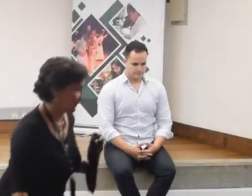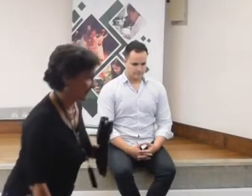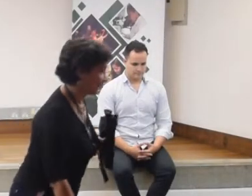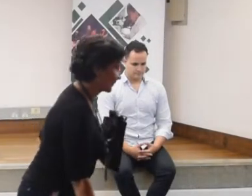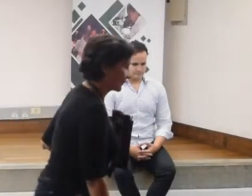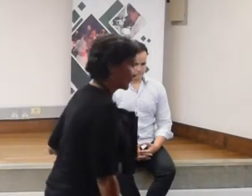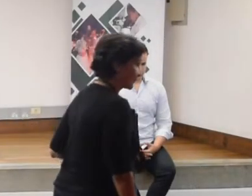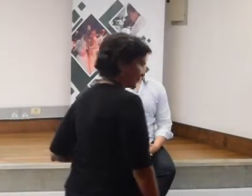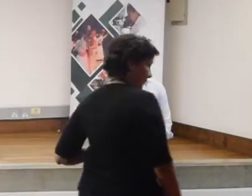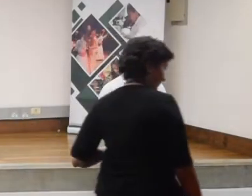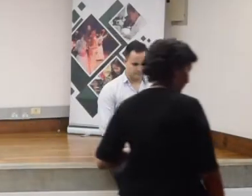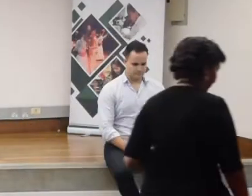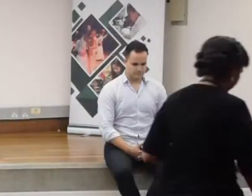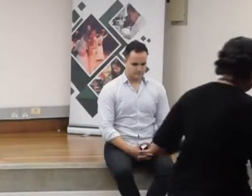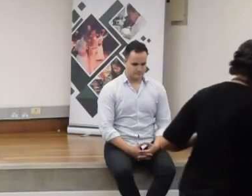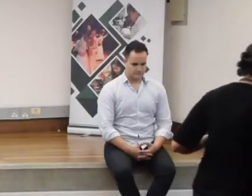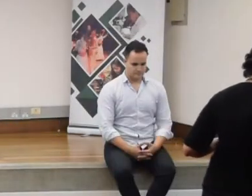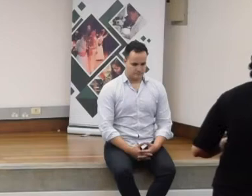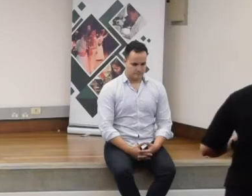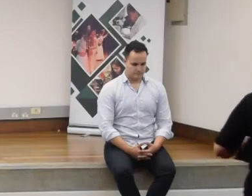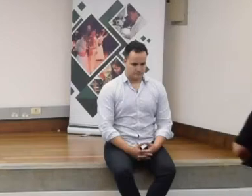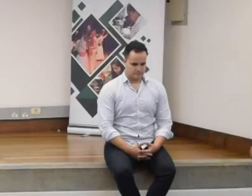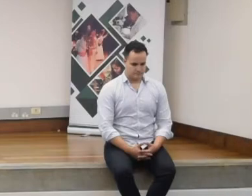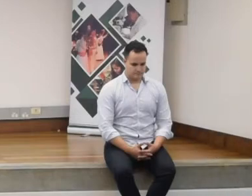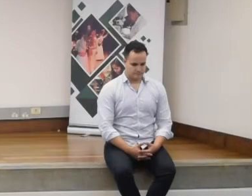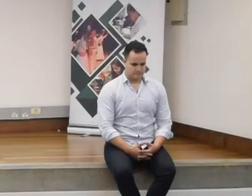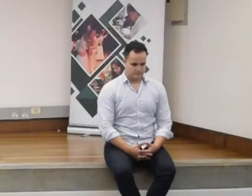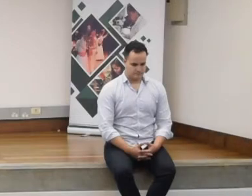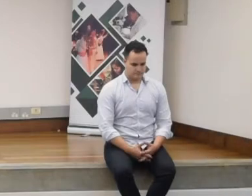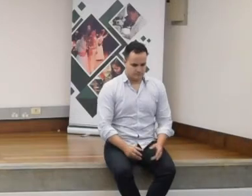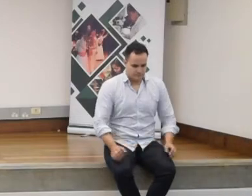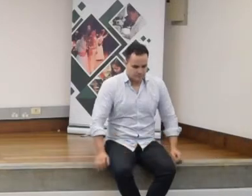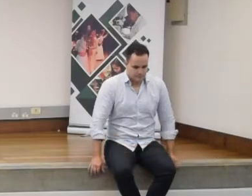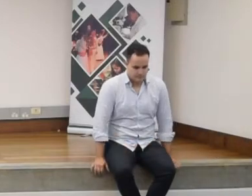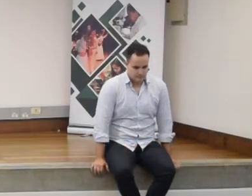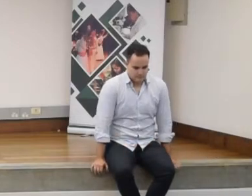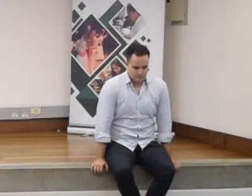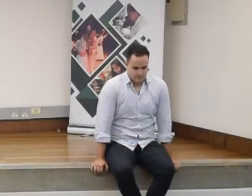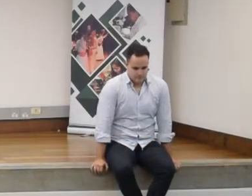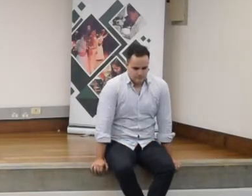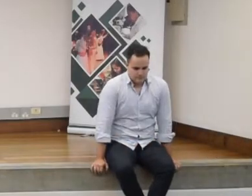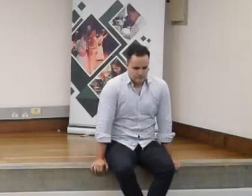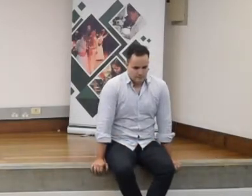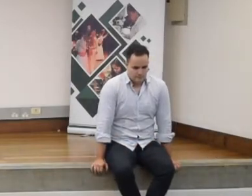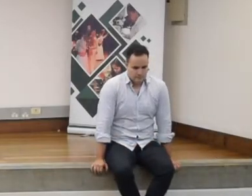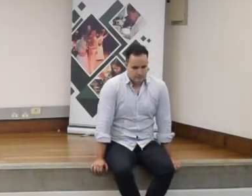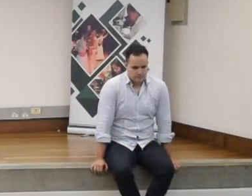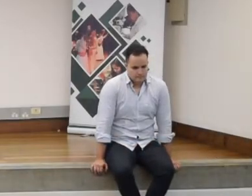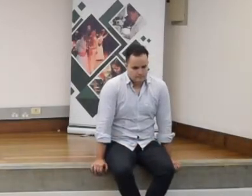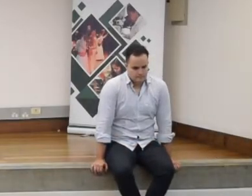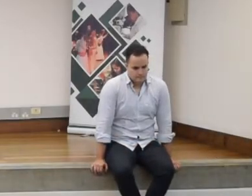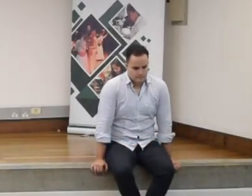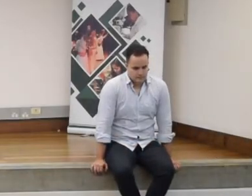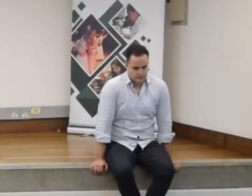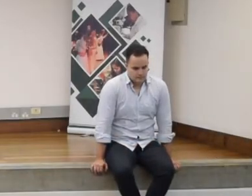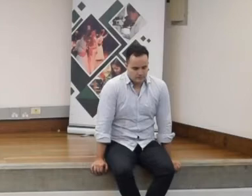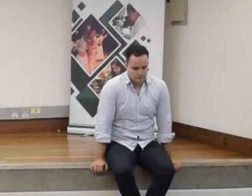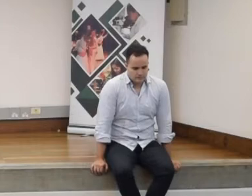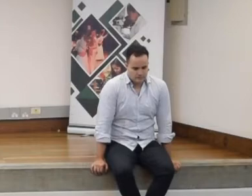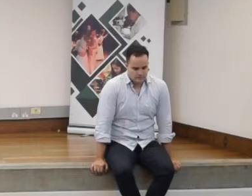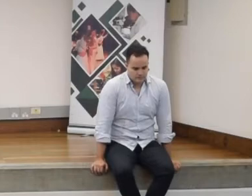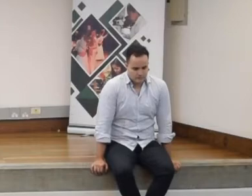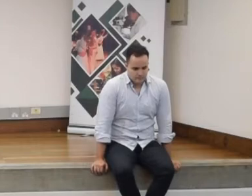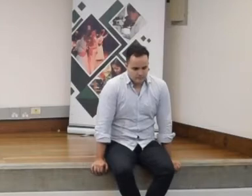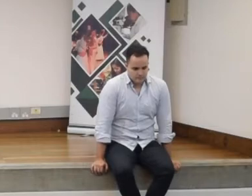conciencia de la importancia de combinar intervenciones tanto financieras como no financieras